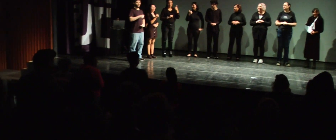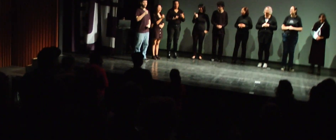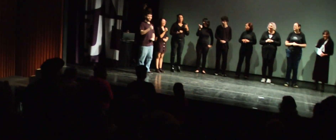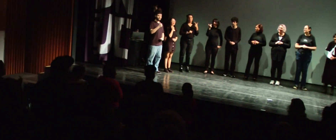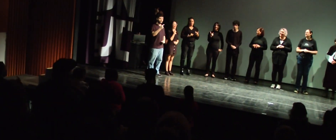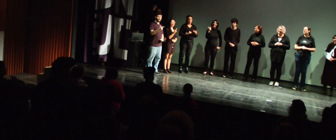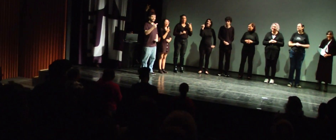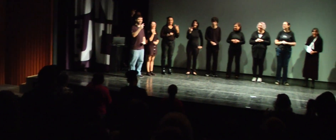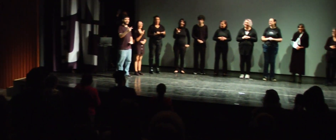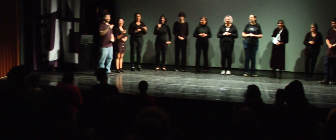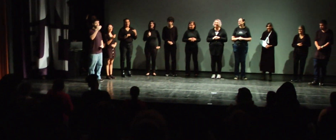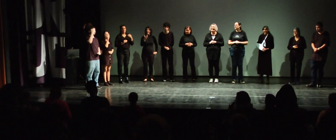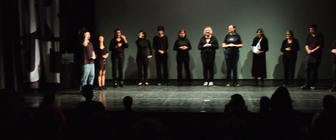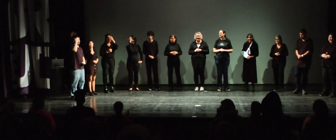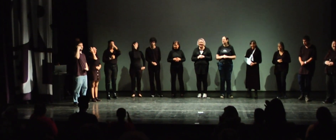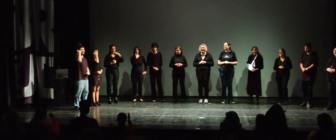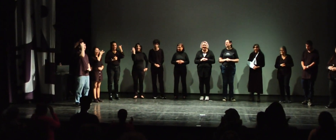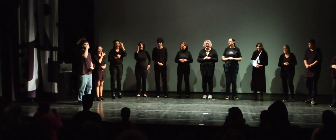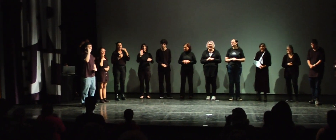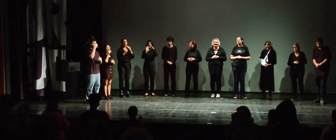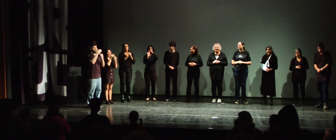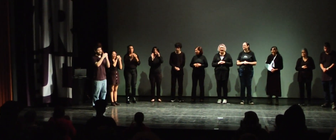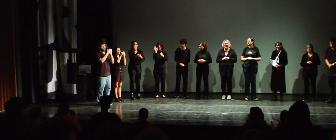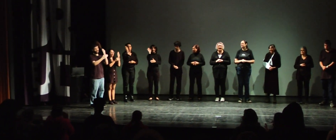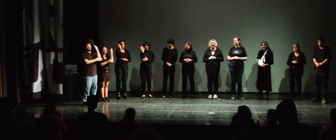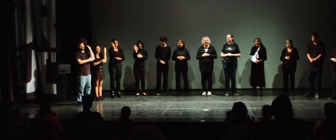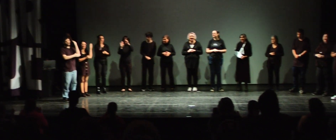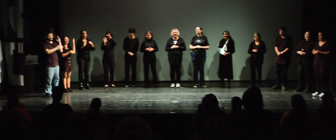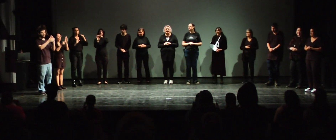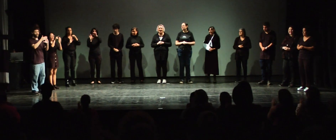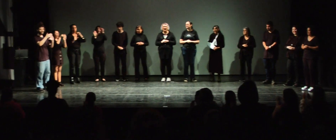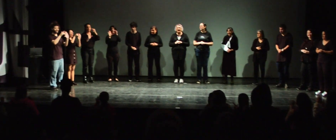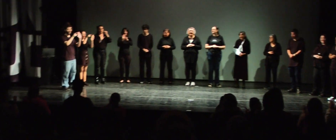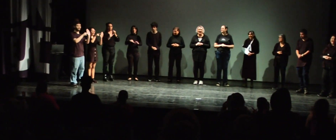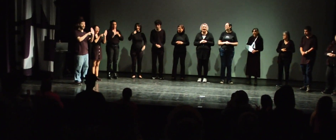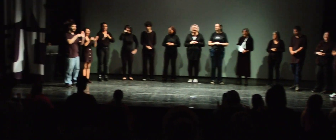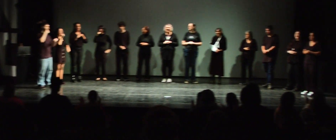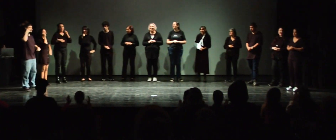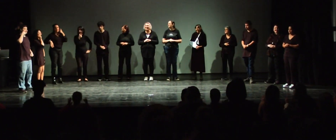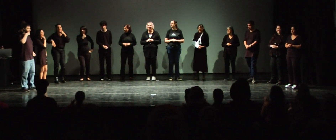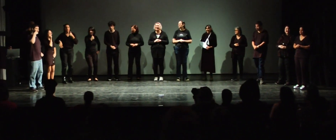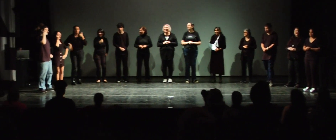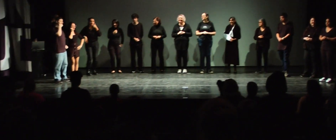Um, dois, três, testa, cara, mão, cotovelo, pontapé. Um, dois, três, senhorita. Um, dois, três, testa, cara, mão, cotovelo, pontapé,